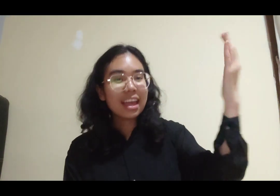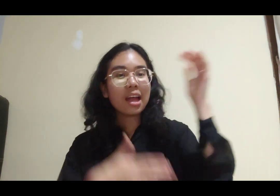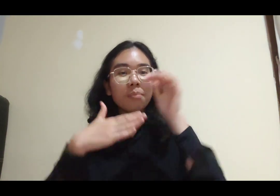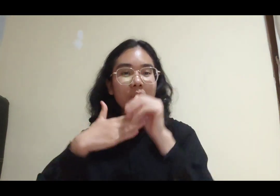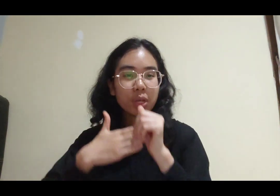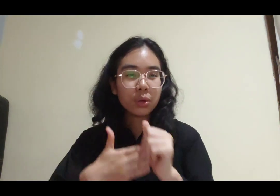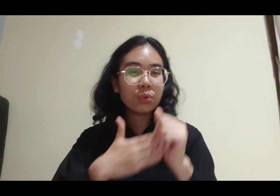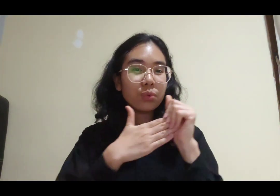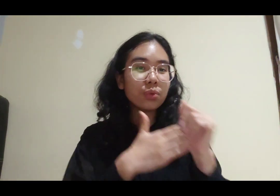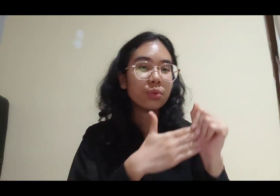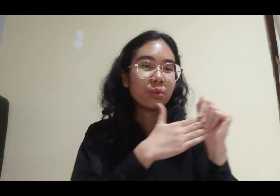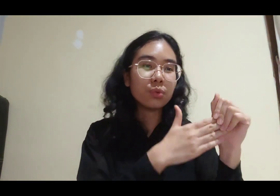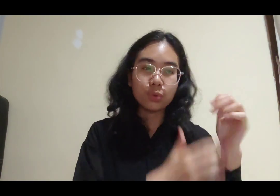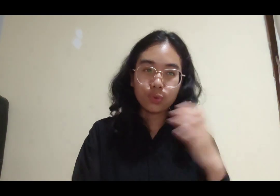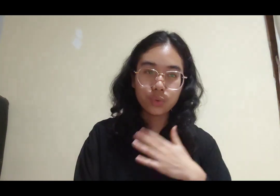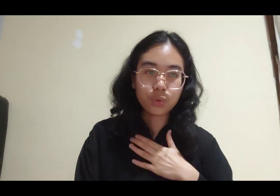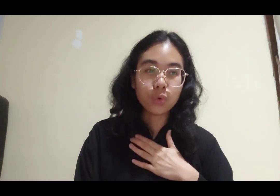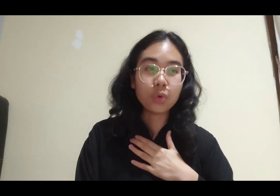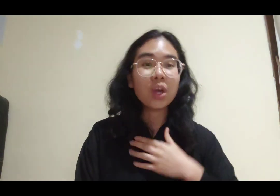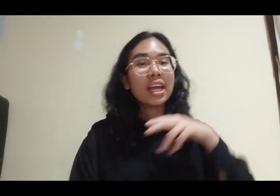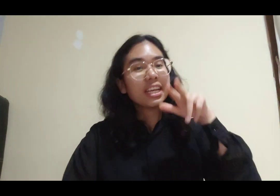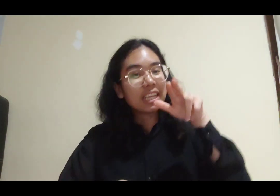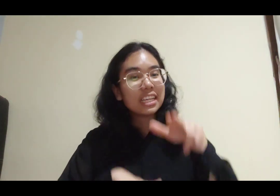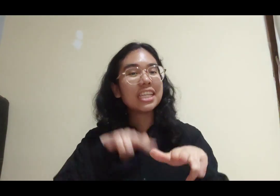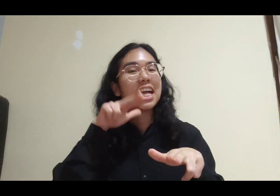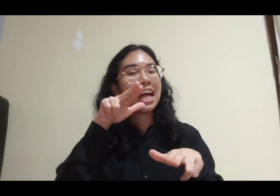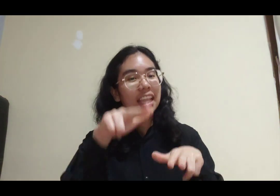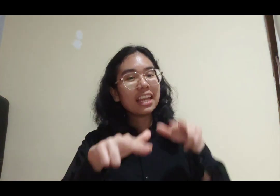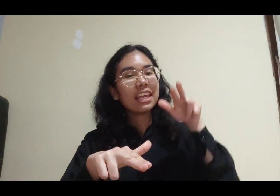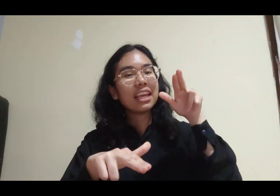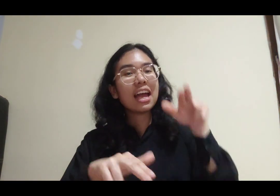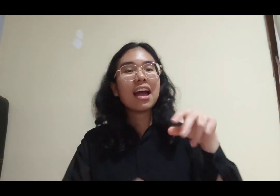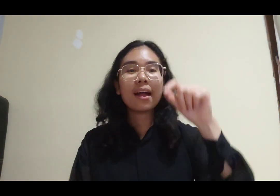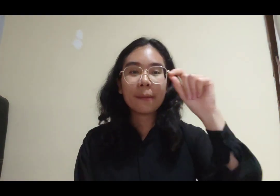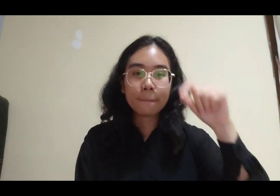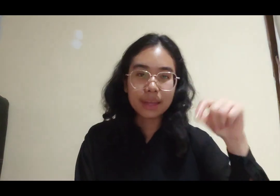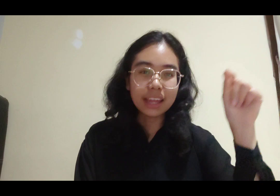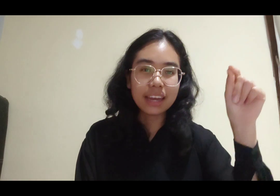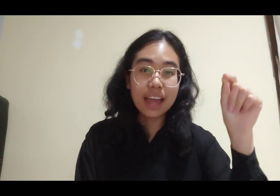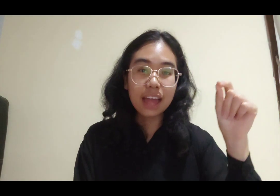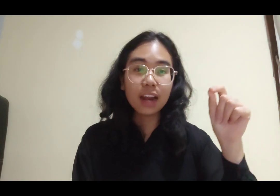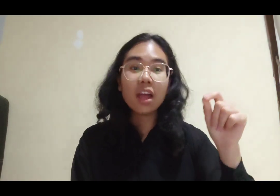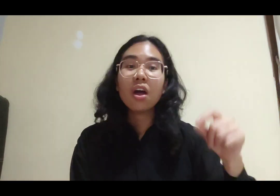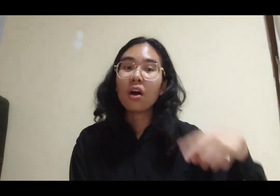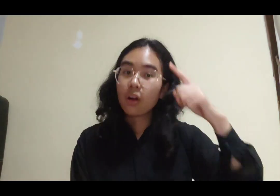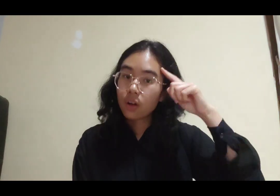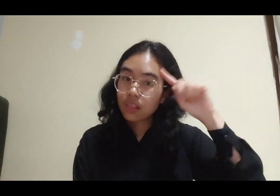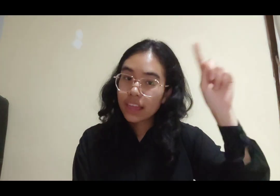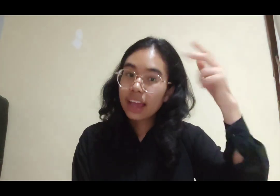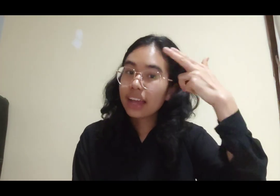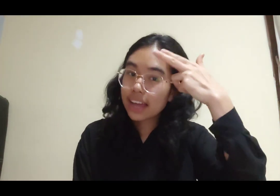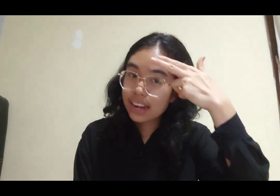Dia menuntunku ke jalan yang benar, oleh